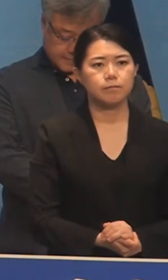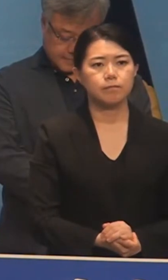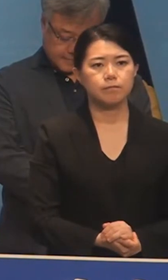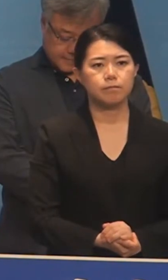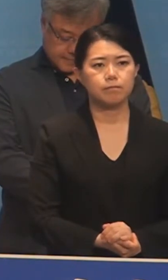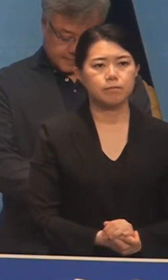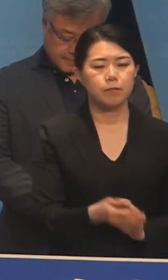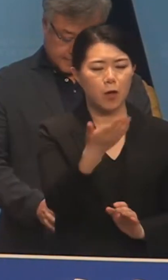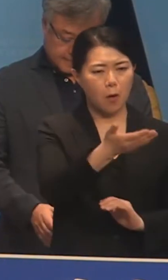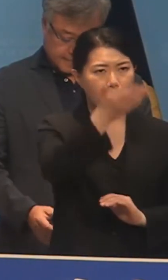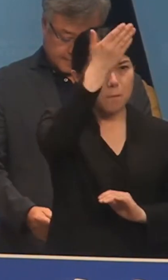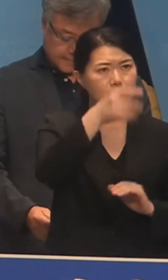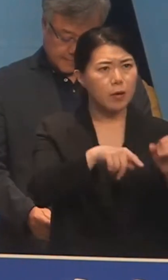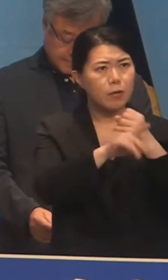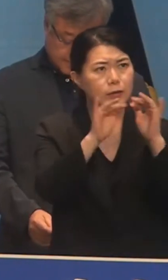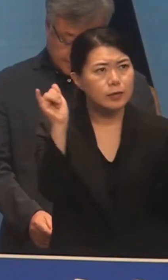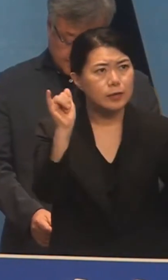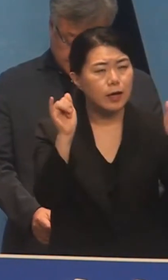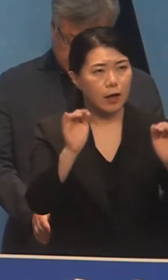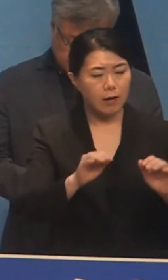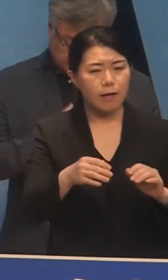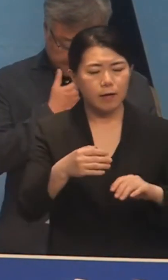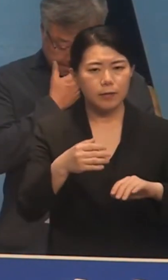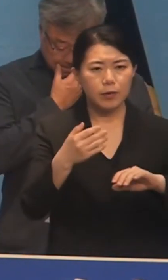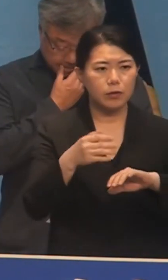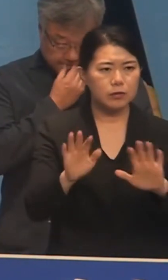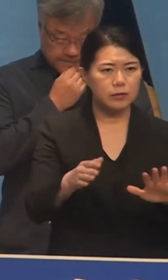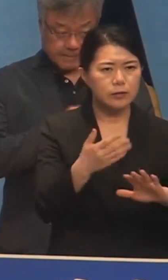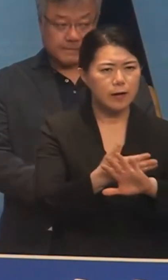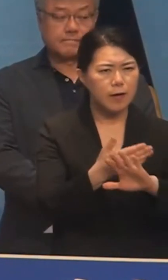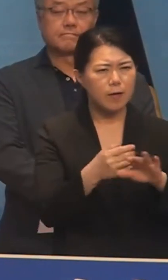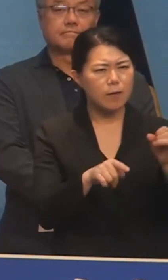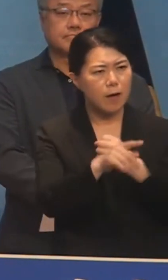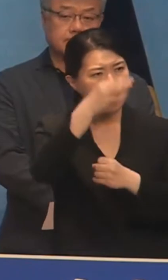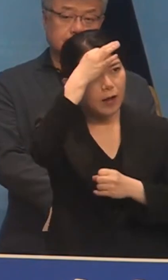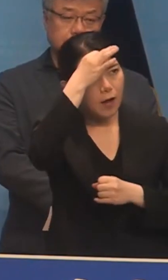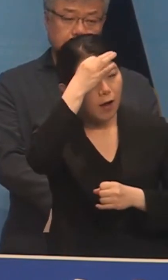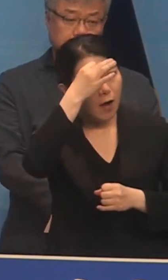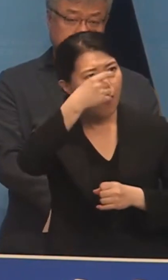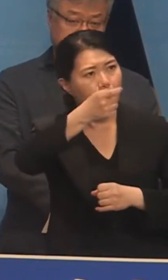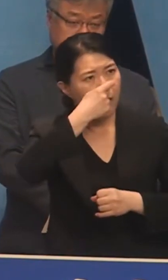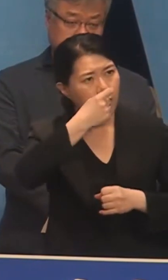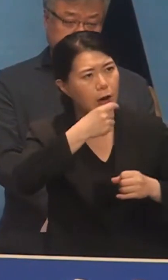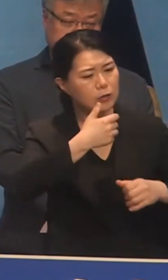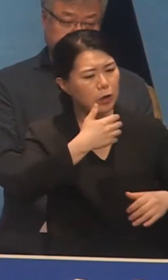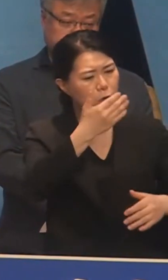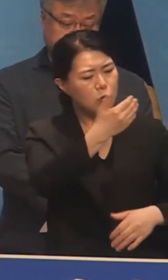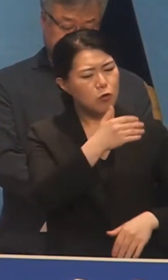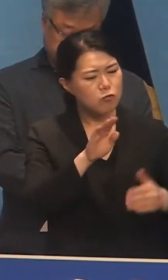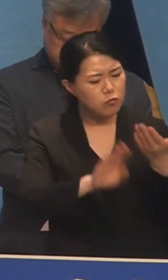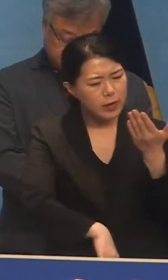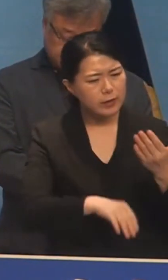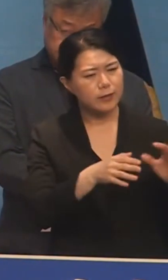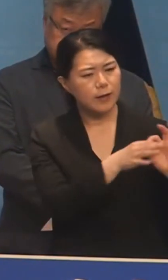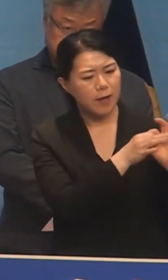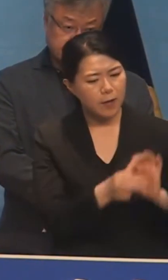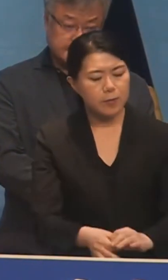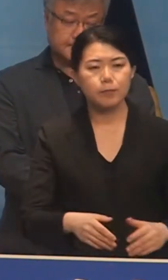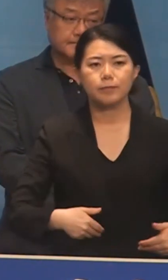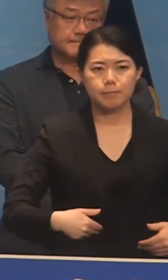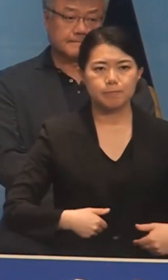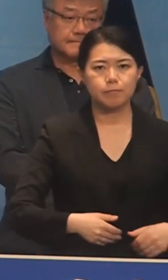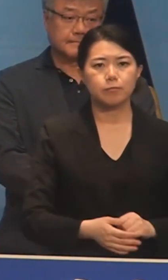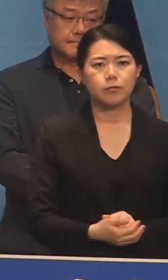전체 선배 과학자들이 폐허에서 일으킨 과학기술 이국을 우리 후배들이 이어가야 합니다.